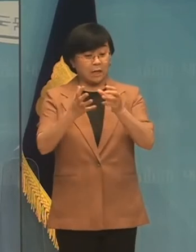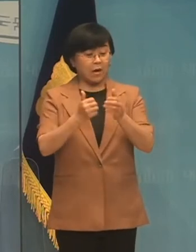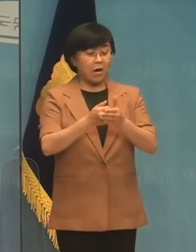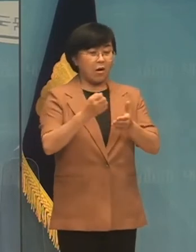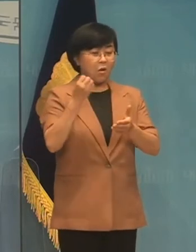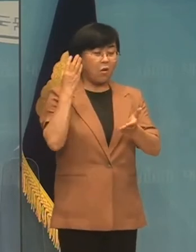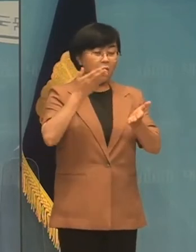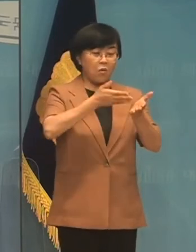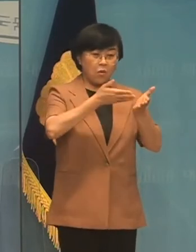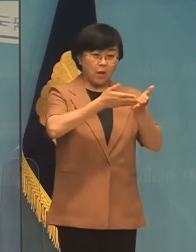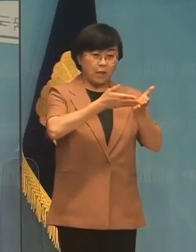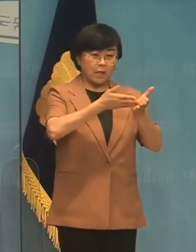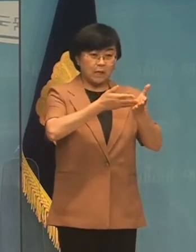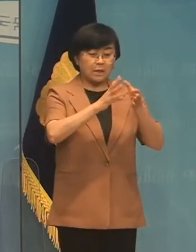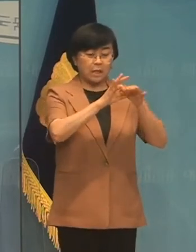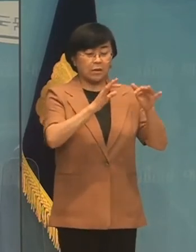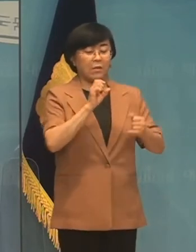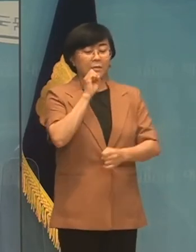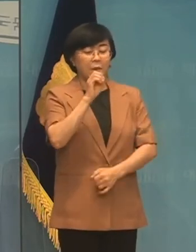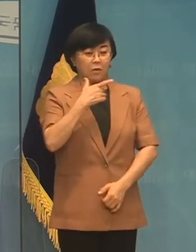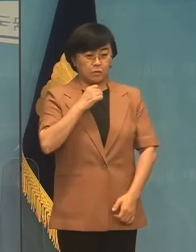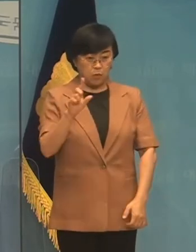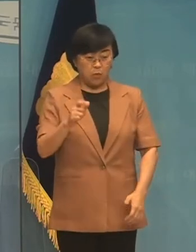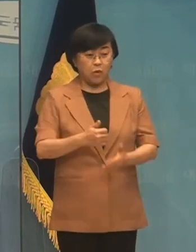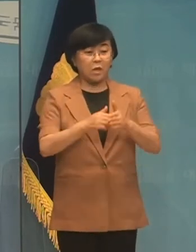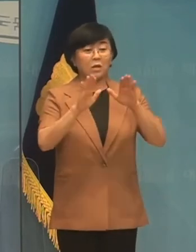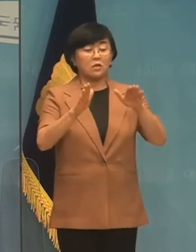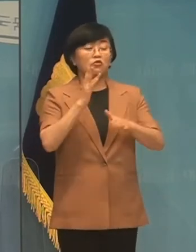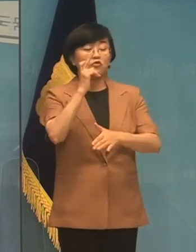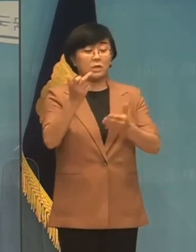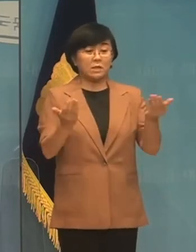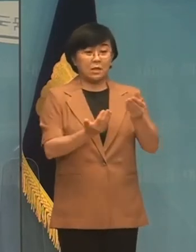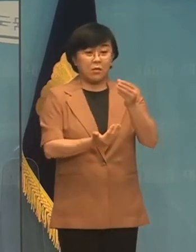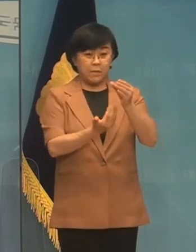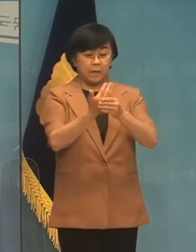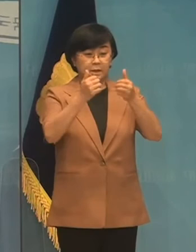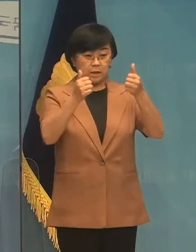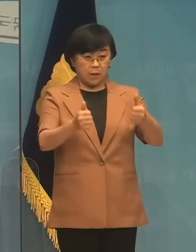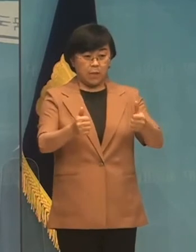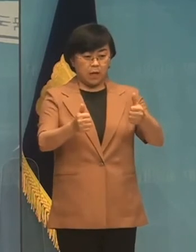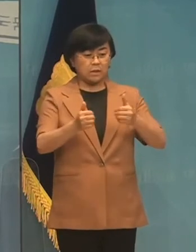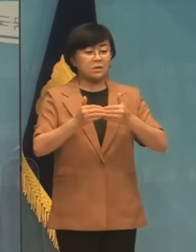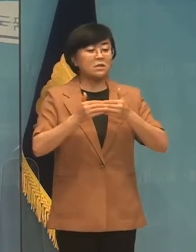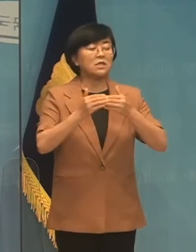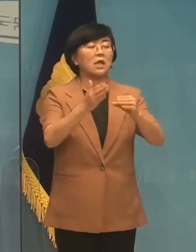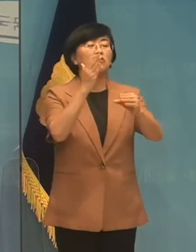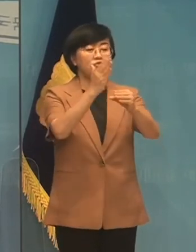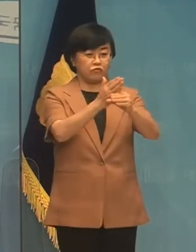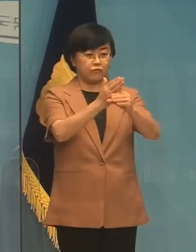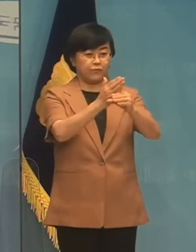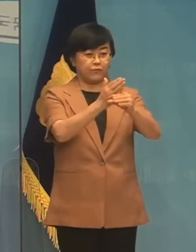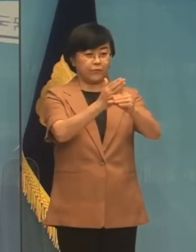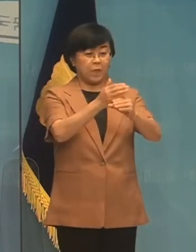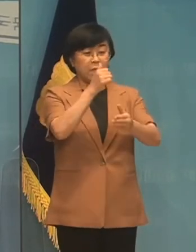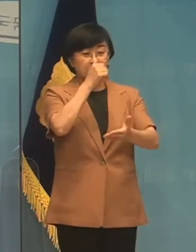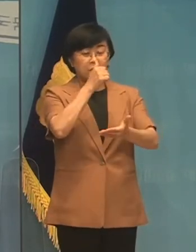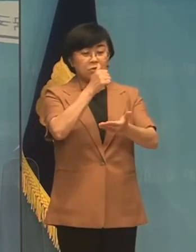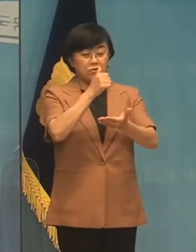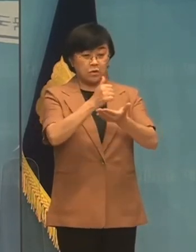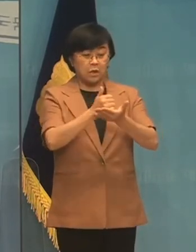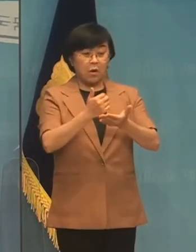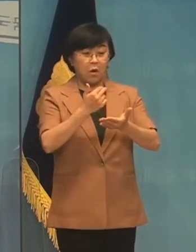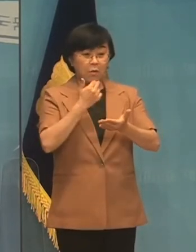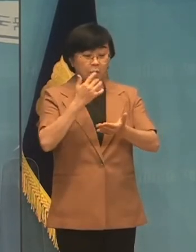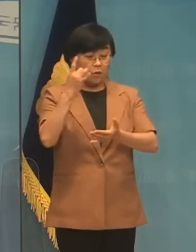언론 관계자분들에게도 한 말씀 드리겠습니다. 현재 울산 사건에 대한 재판은 진행 중에 있습니다. 무죄 추정의